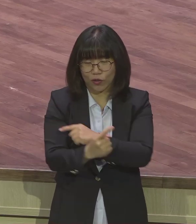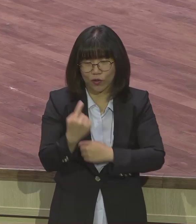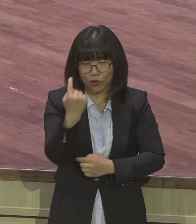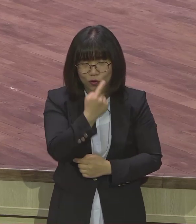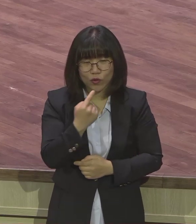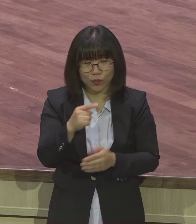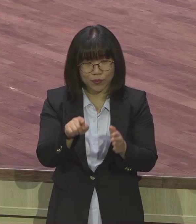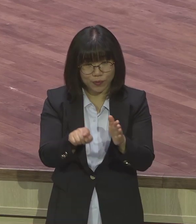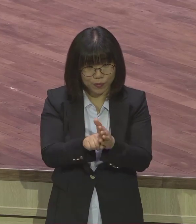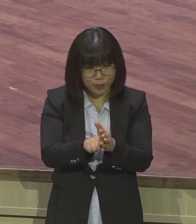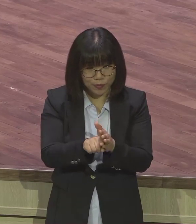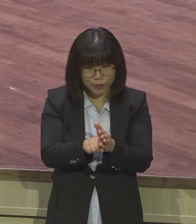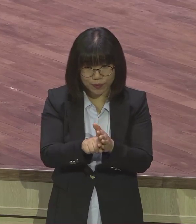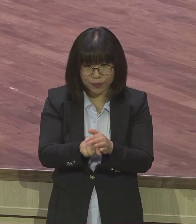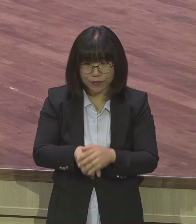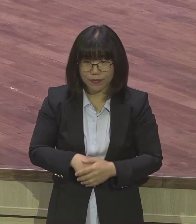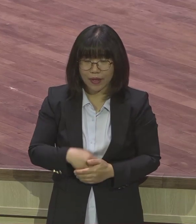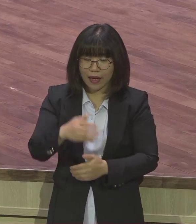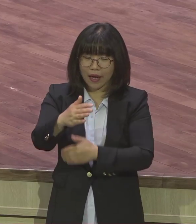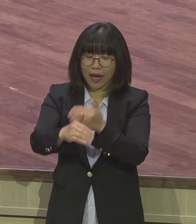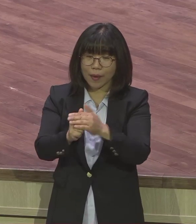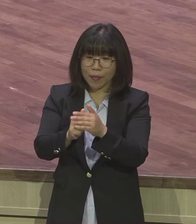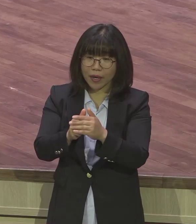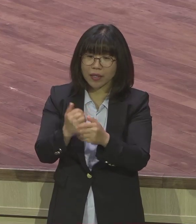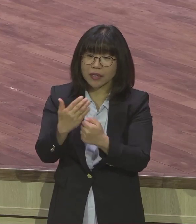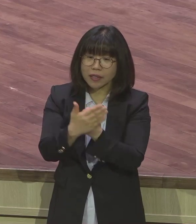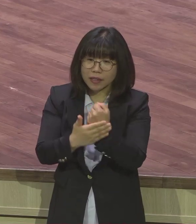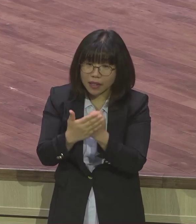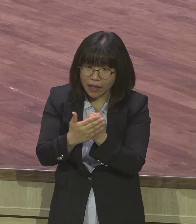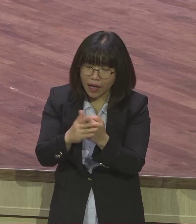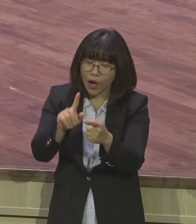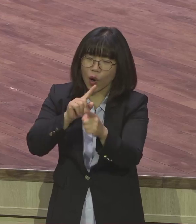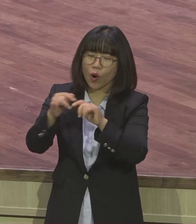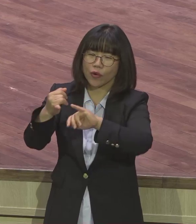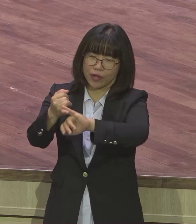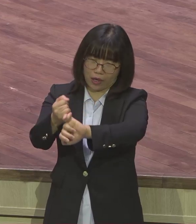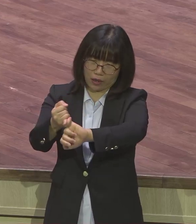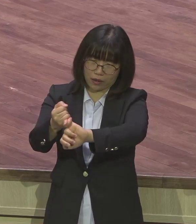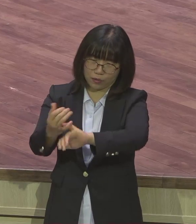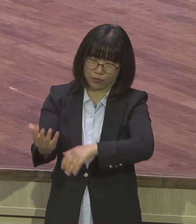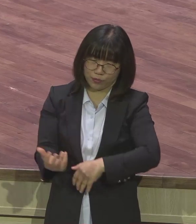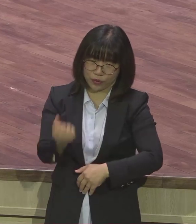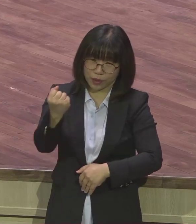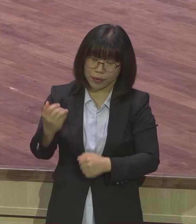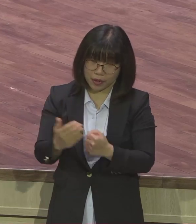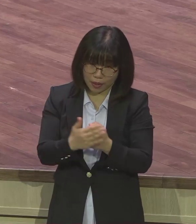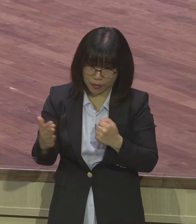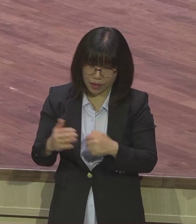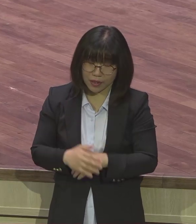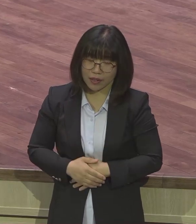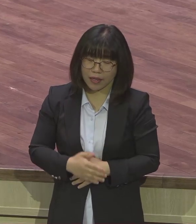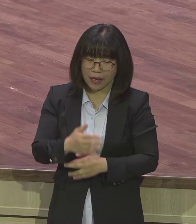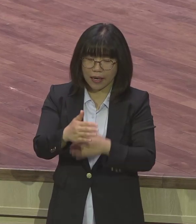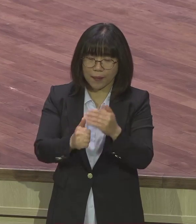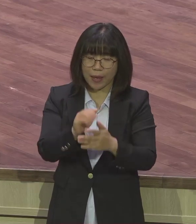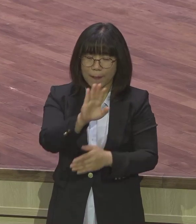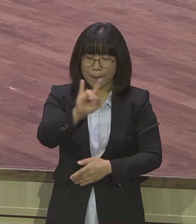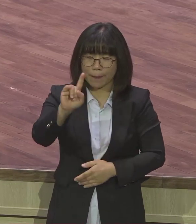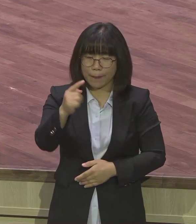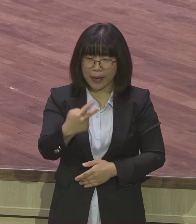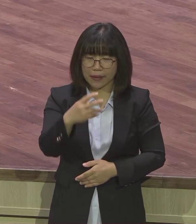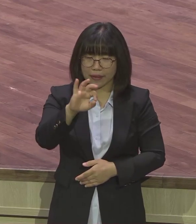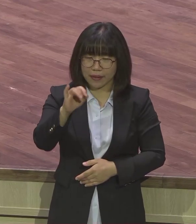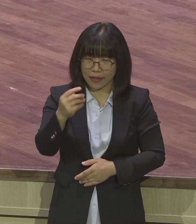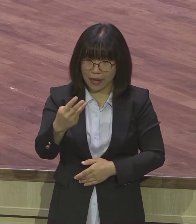특별히 하나님께서 베풀어 주시는 은혜가 언약의 건강거심을 놓치면 안 돼요. 하나님께서 베델에서 야곱에게 자손의